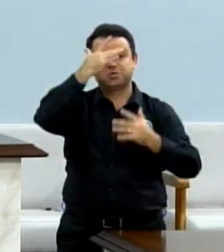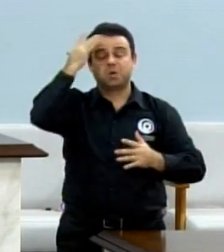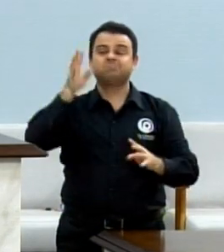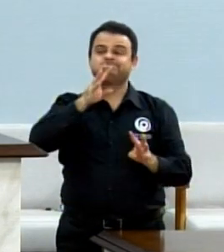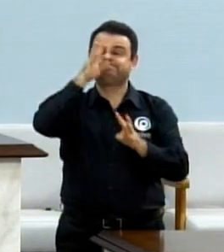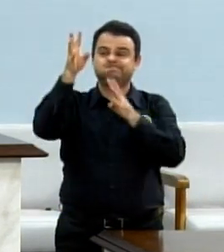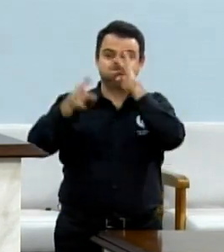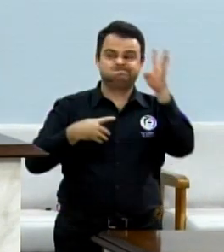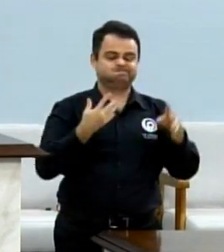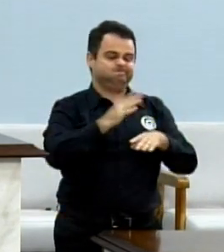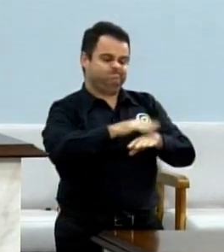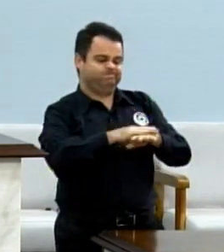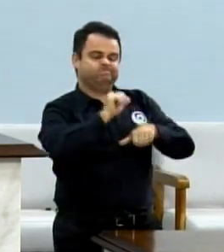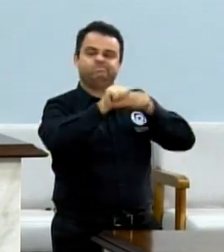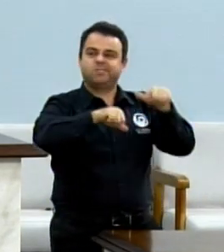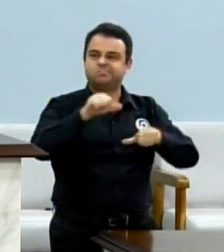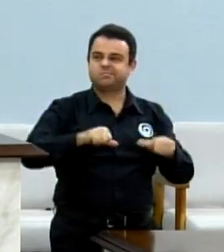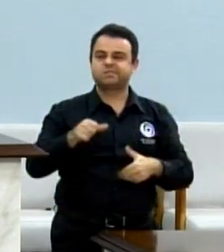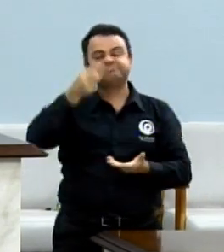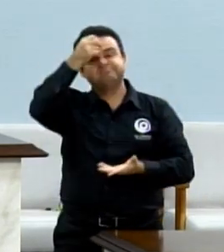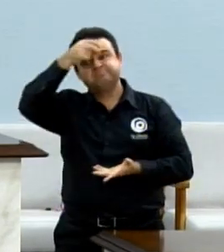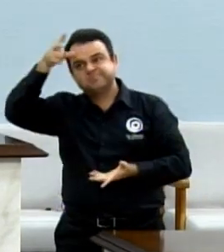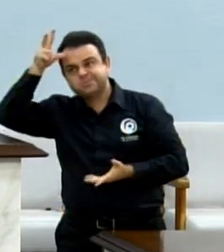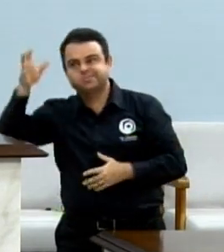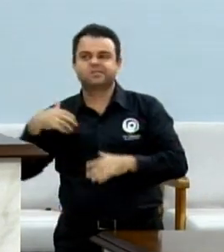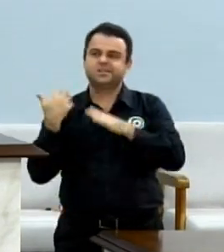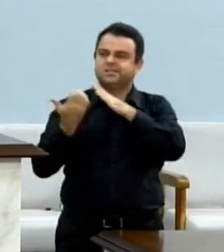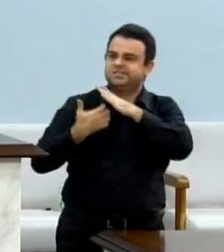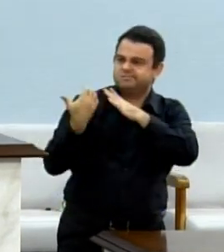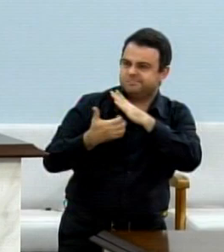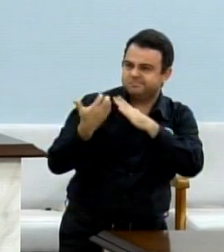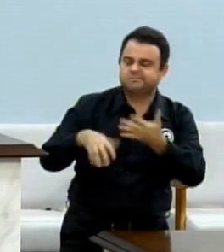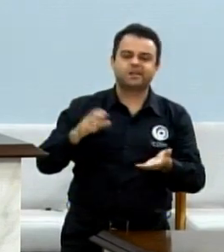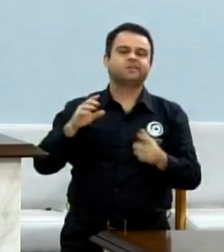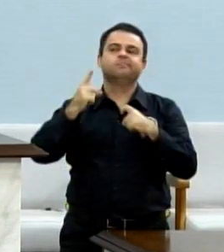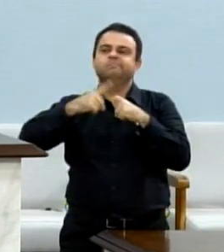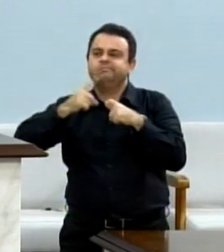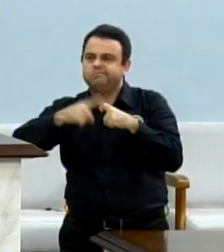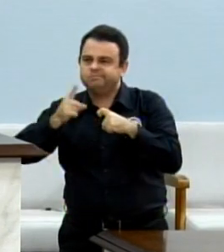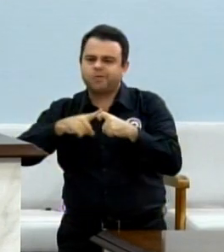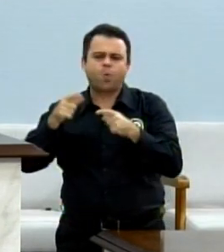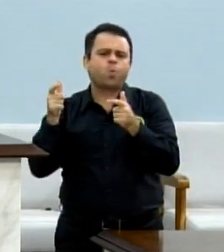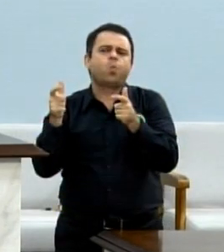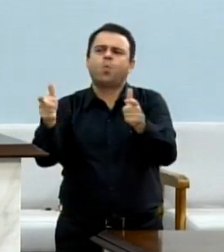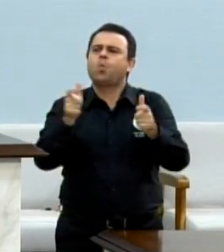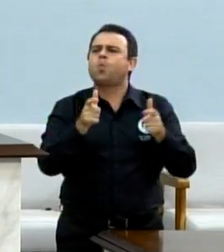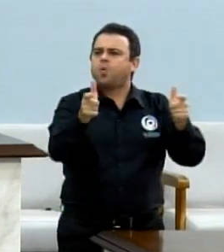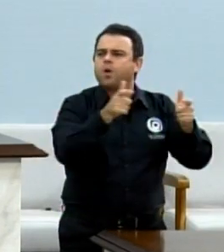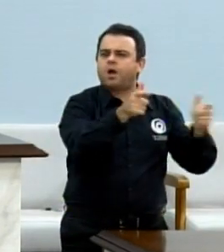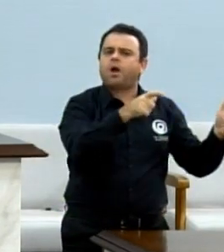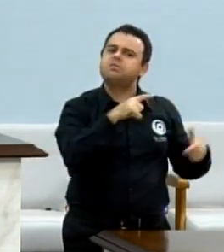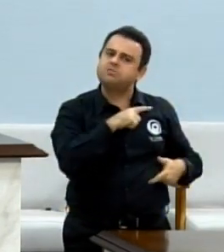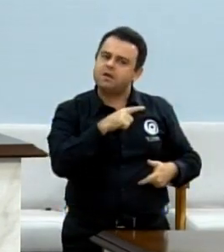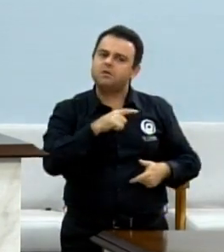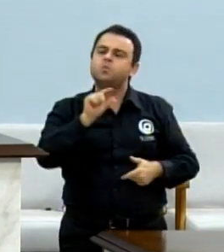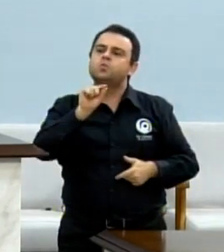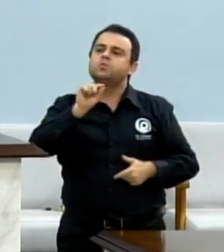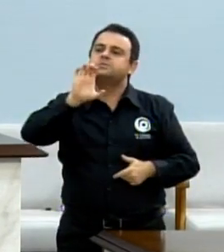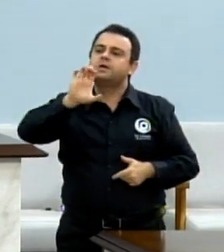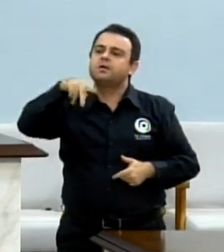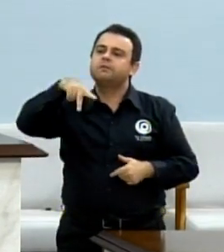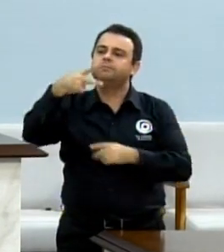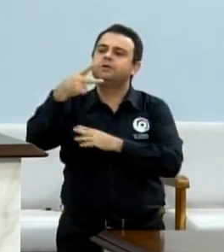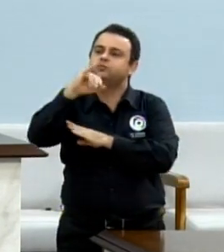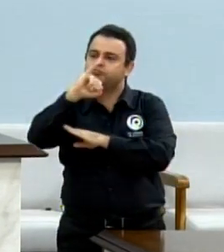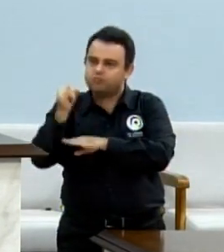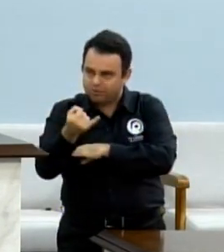seja em prefeitura, seja em órgãos públicos, seja em empresas, seja em clínica, seja em qualquer lugar que tenha e conste um CNPJ. Ainda